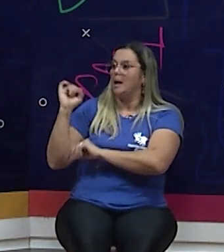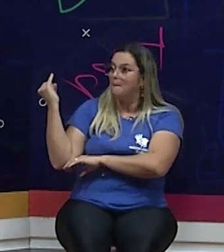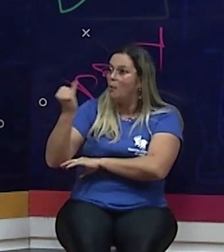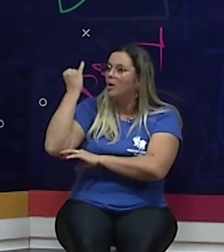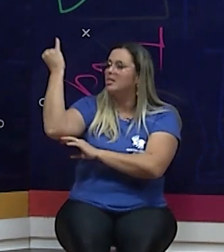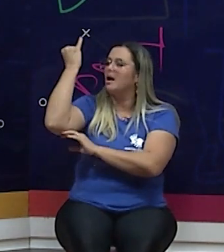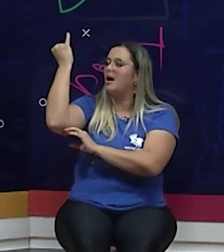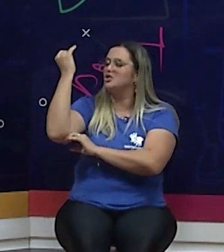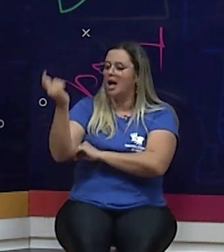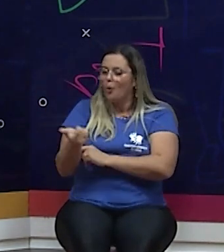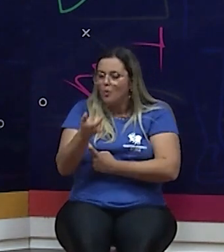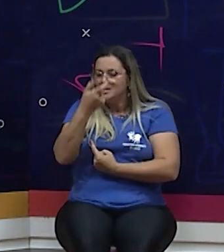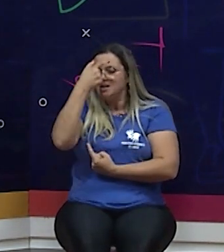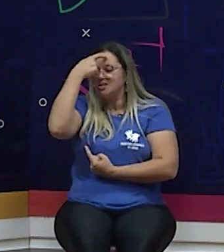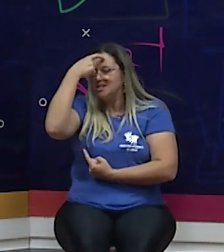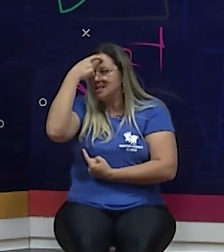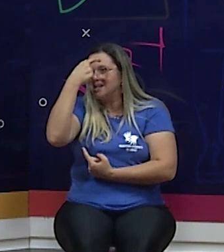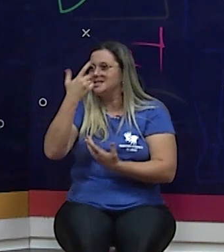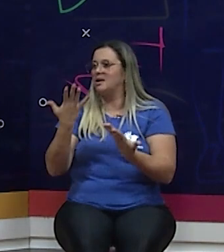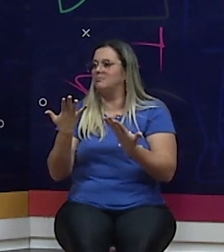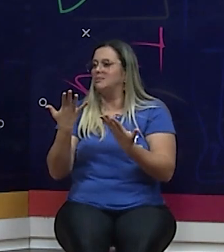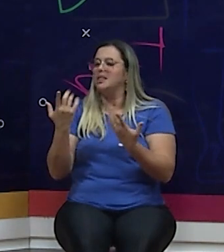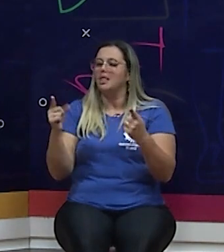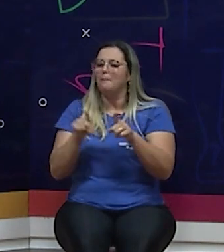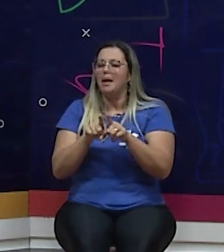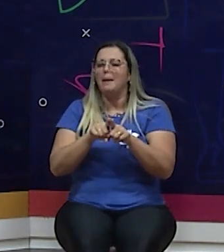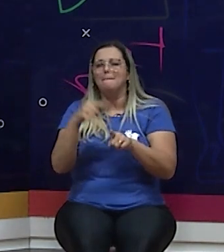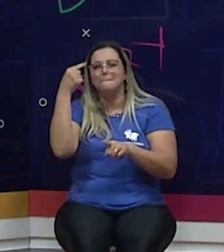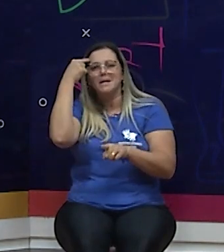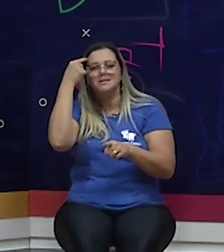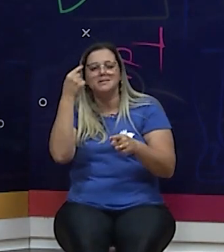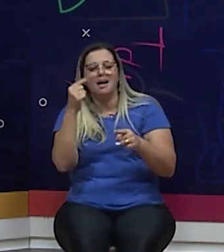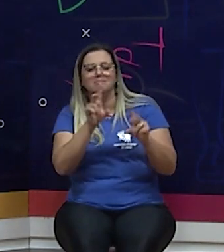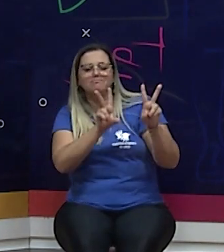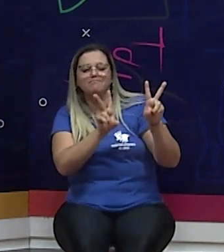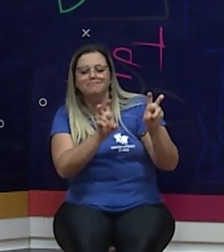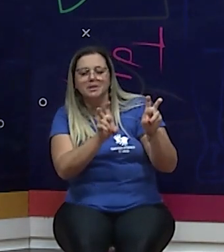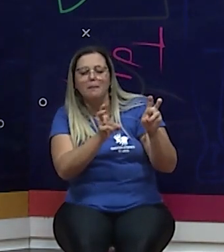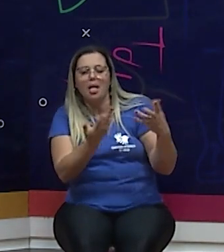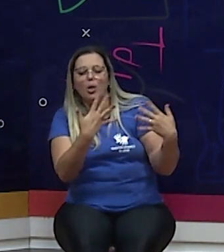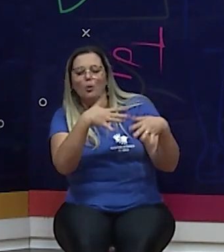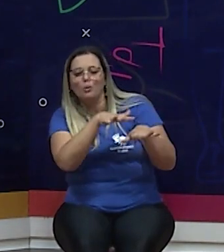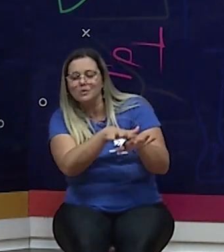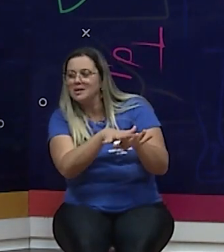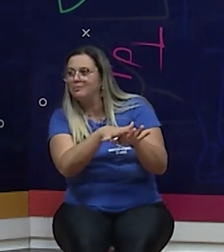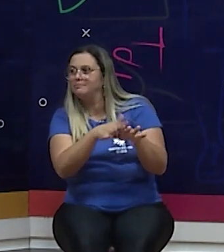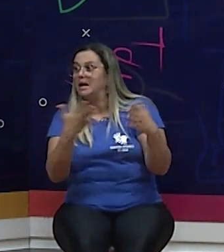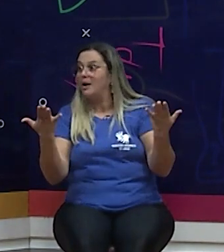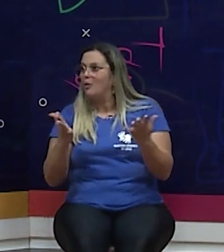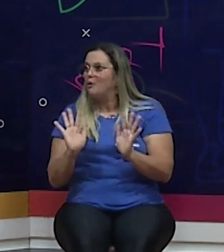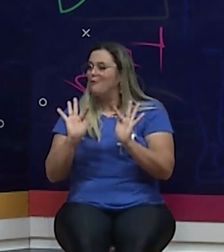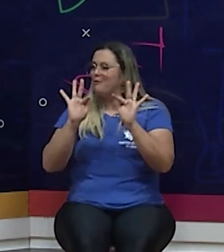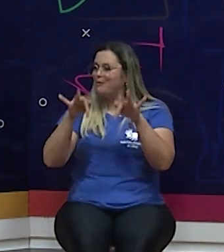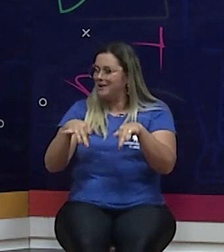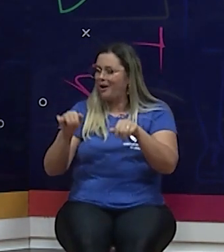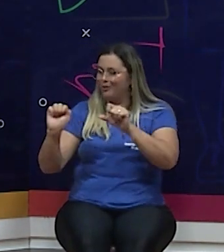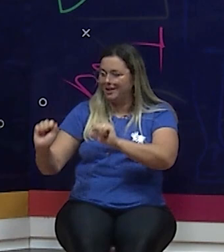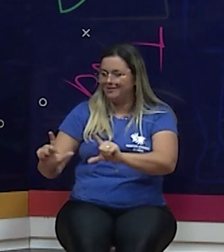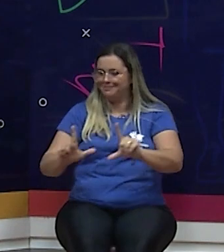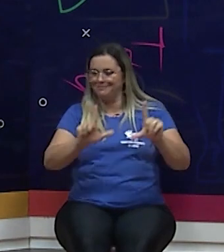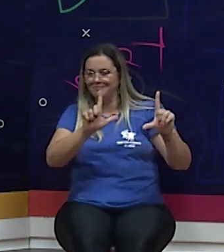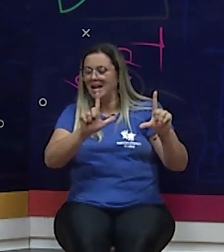da conscientização e de falar sobre a inclusão também. Ao final de cada programa, a gente pede para que os